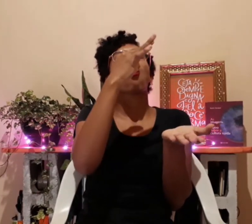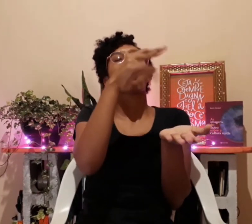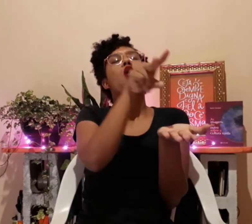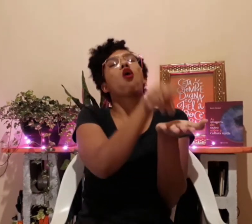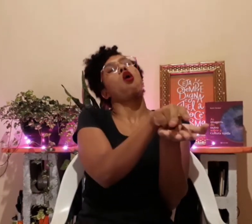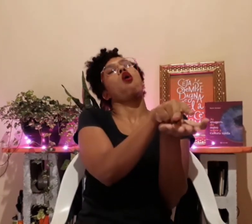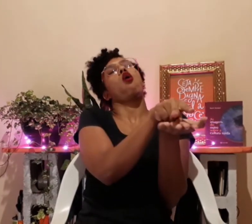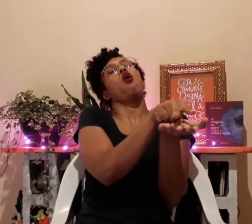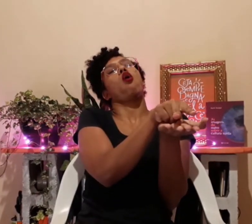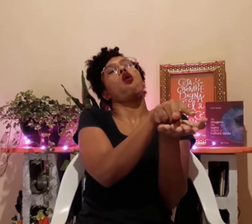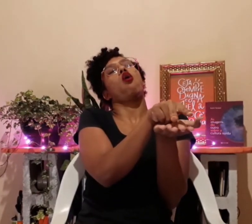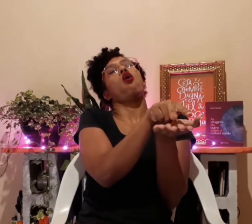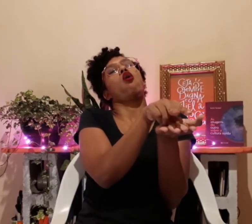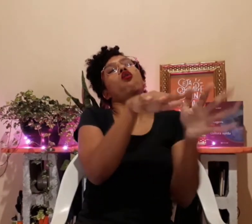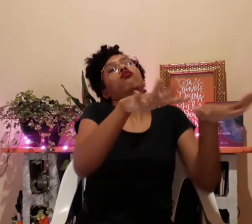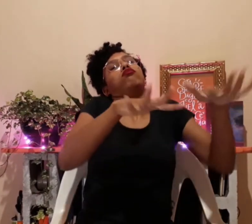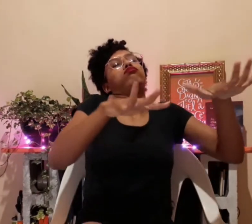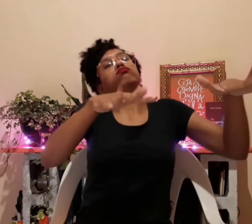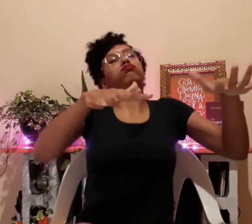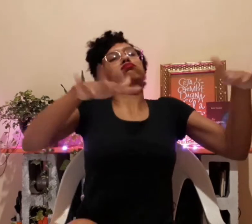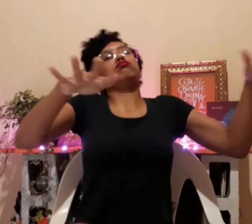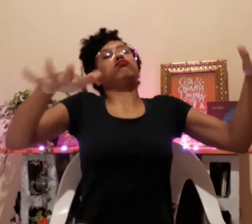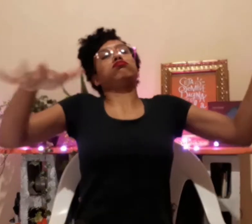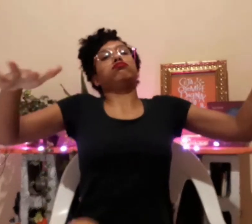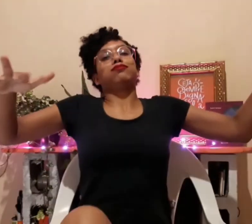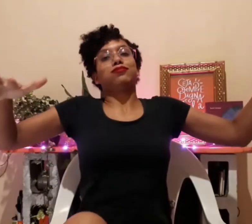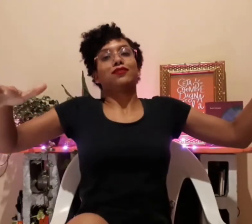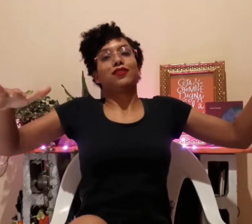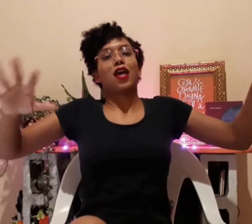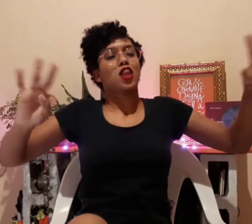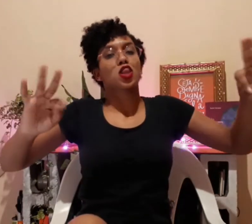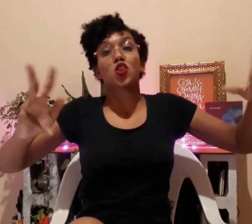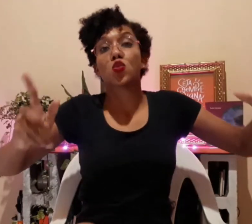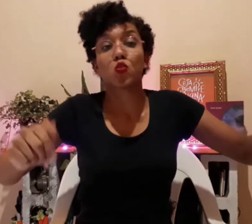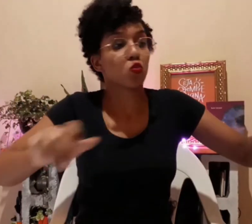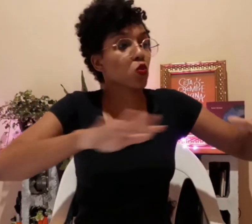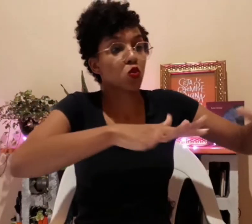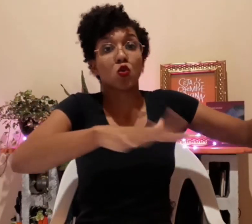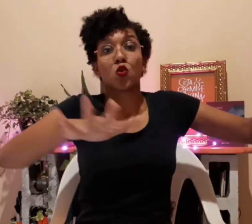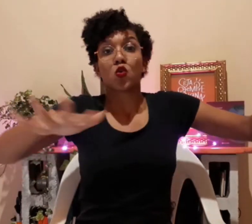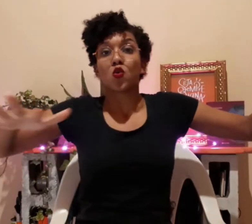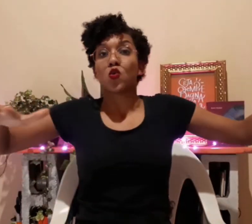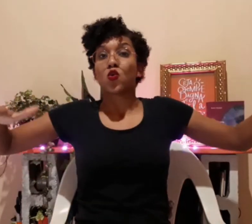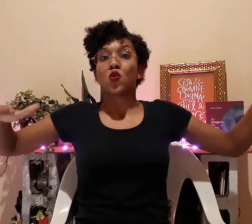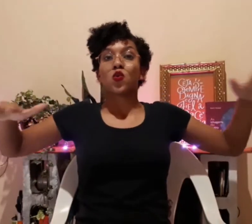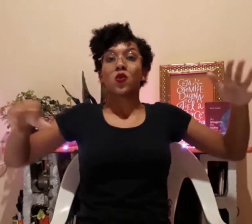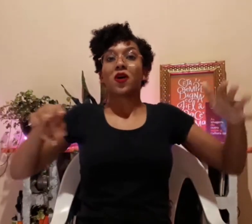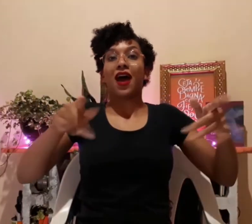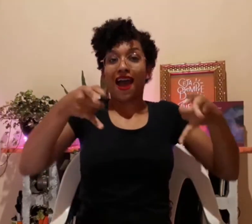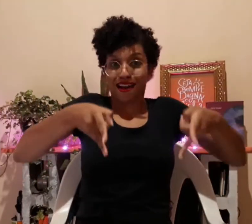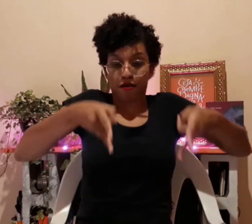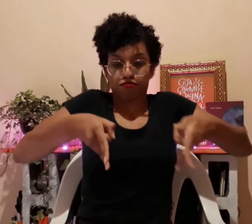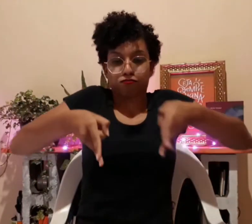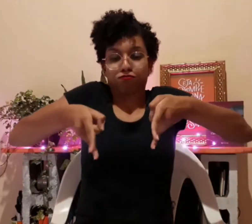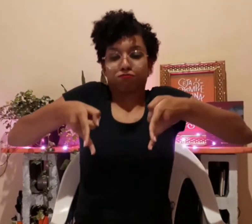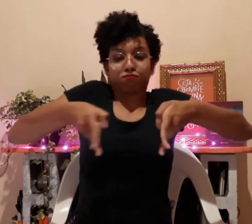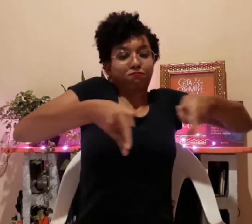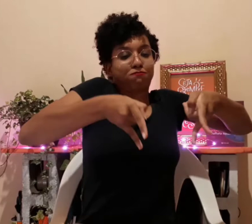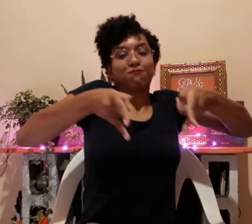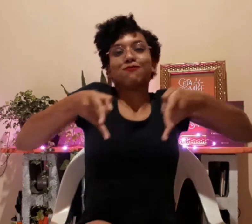vovó, roncando um monte. E o chão tremendo. Tudo tremendo. A cama também já